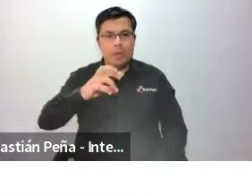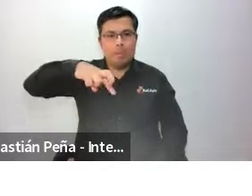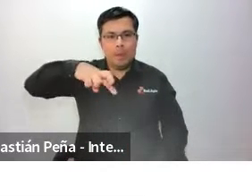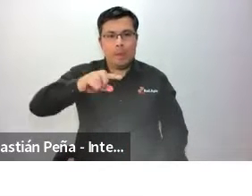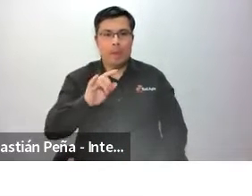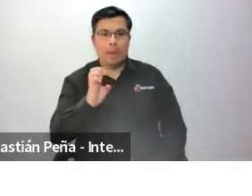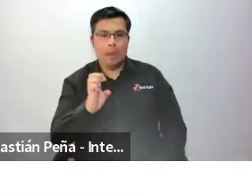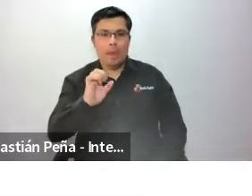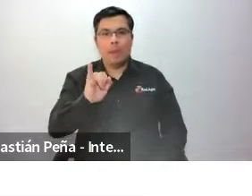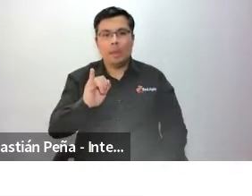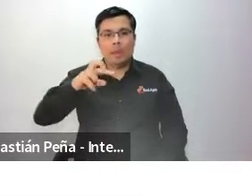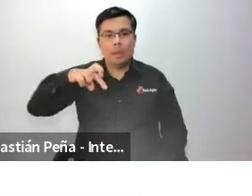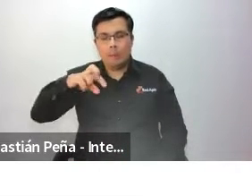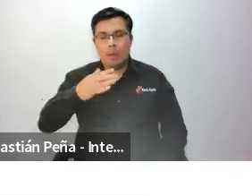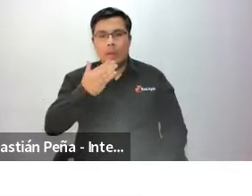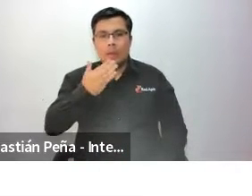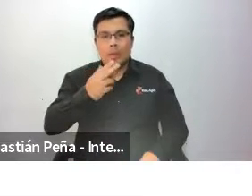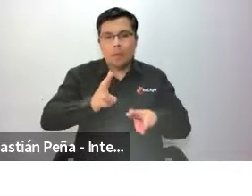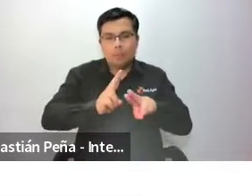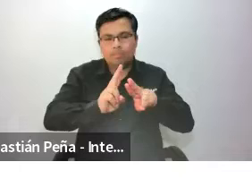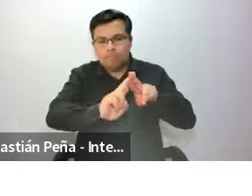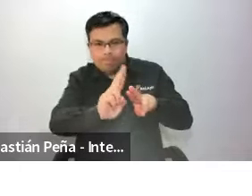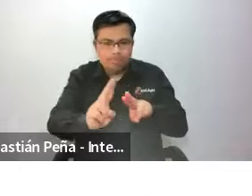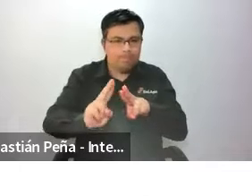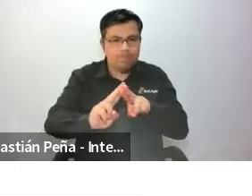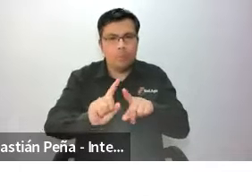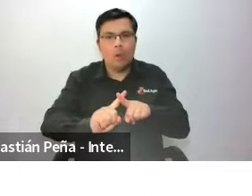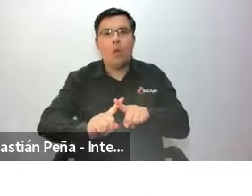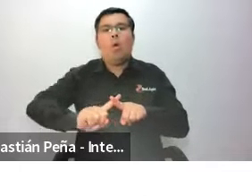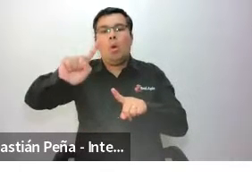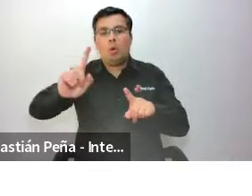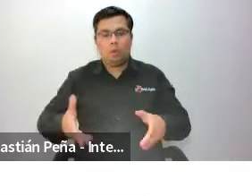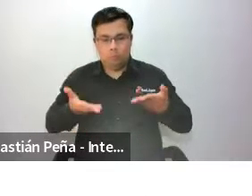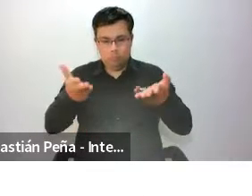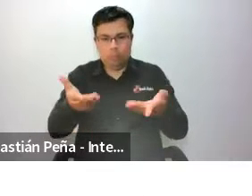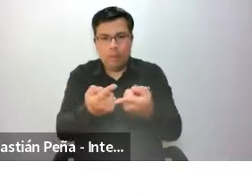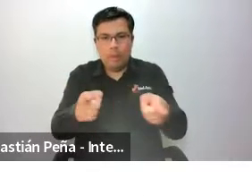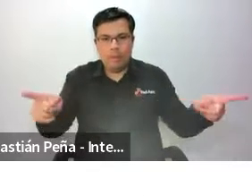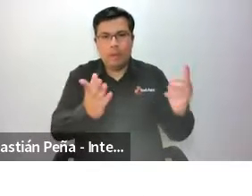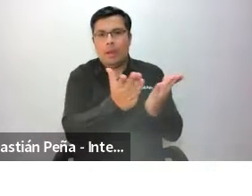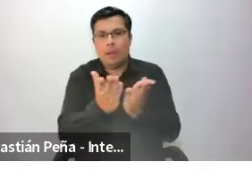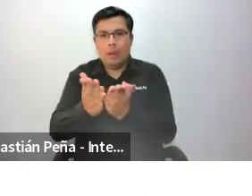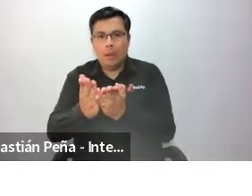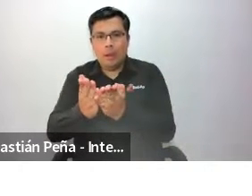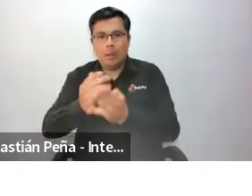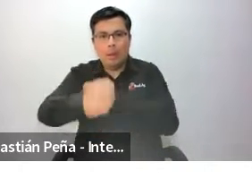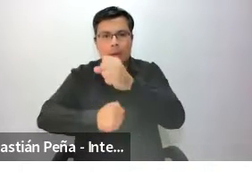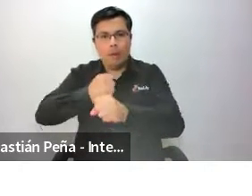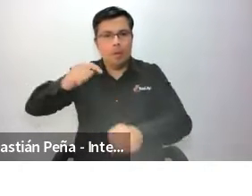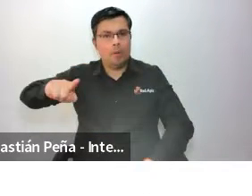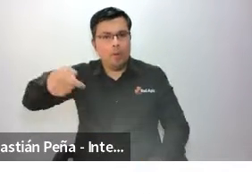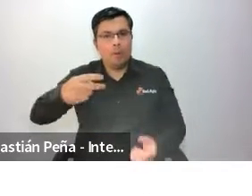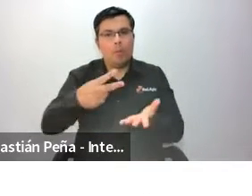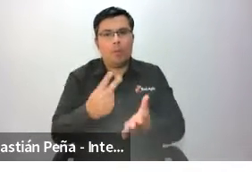van a llegar a distintos actores durante el año 2024. Y también estos